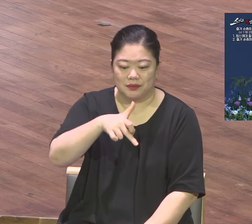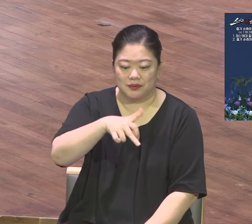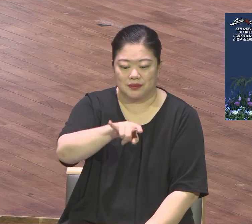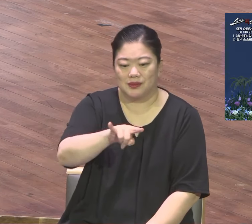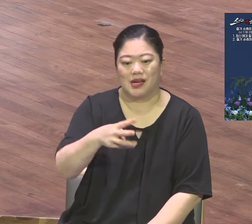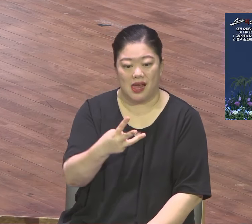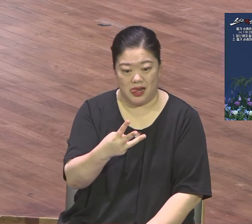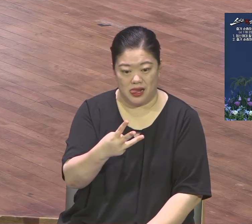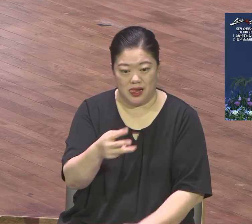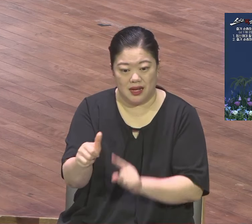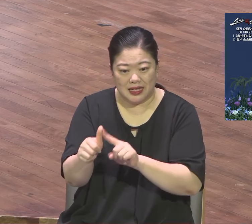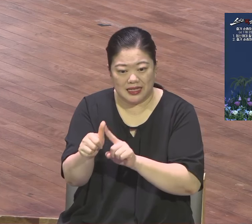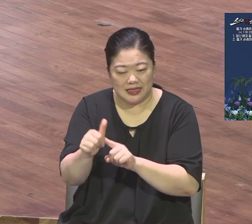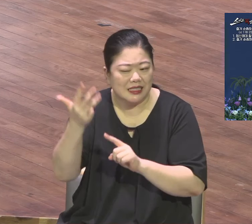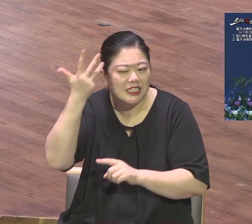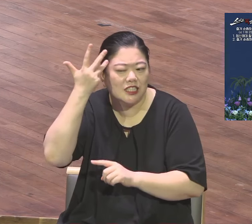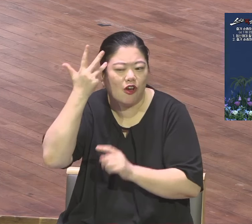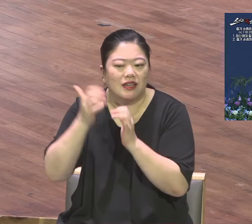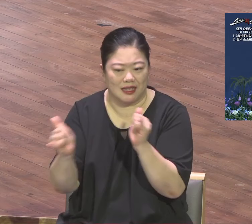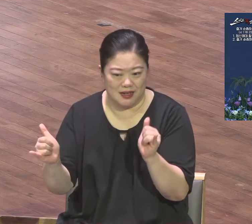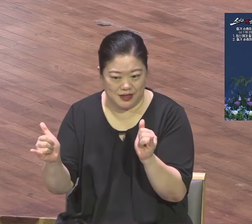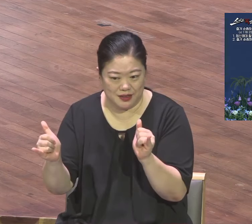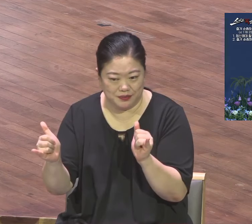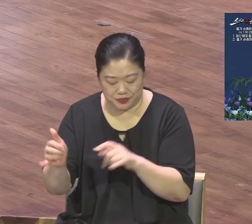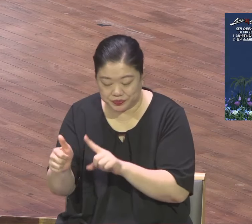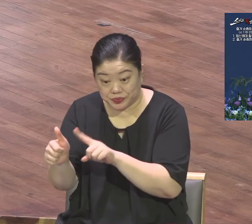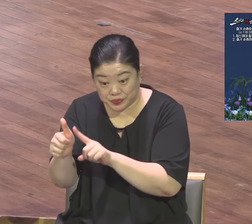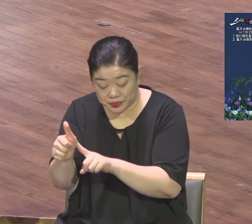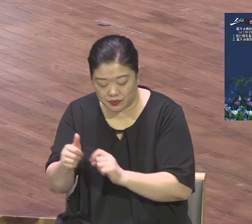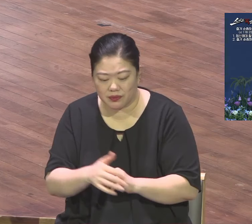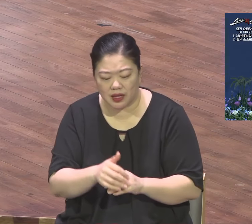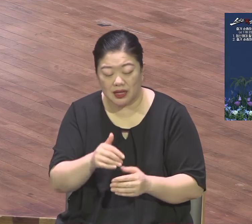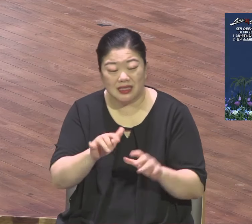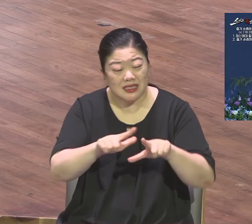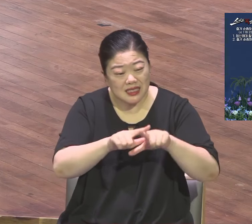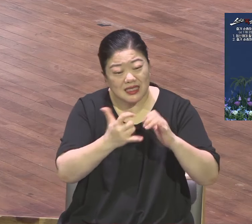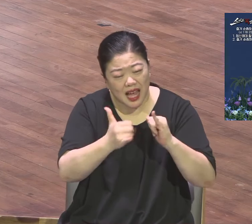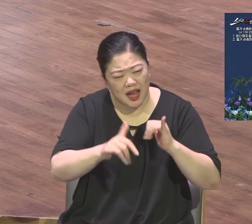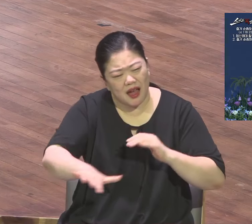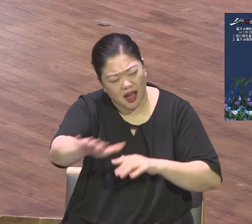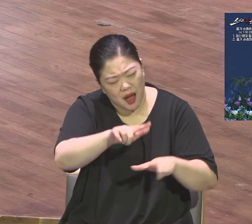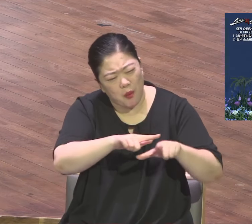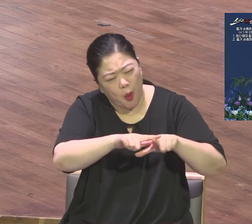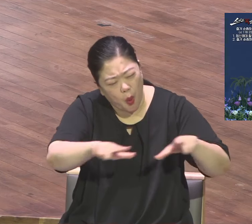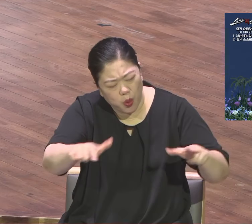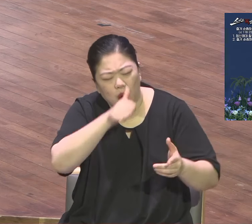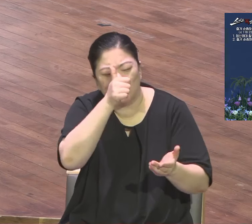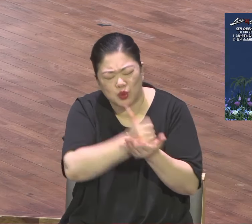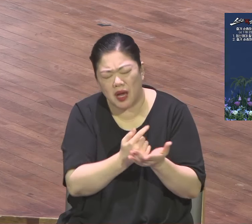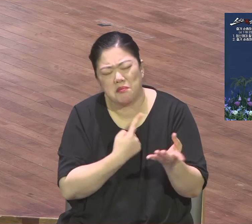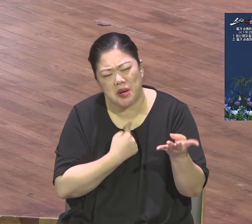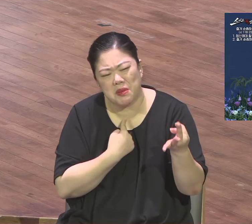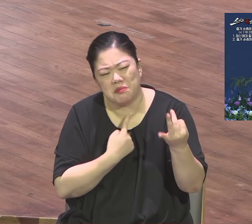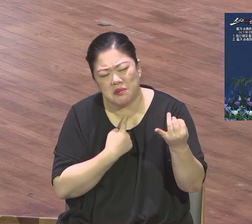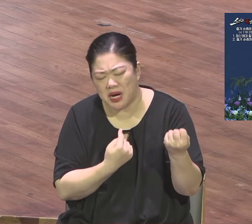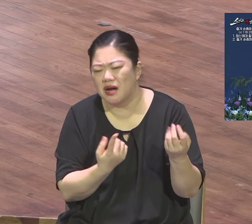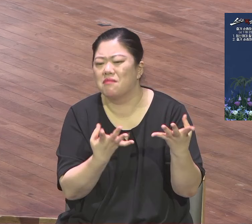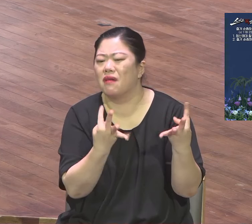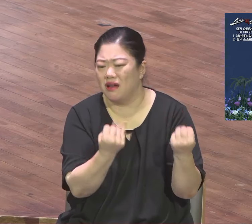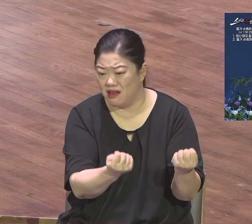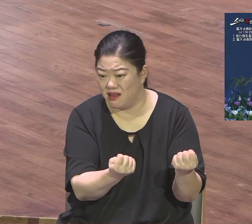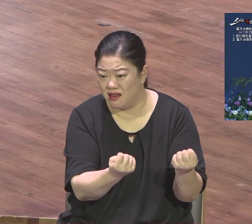말을 했어요. 죄를 짓는 것은 인간적이다. 그러나 죄에 머무르는 것은 마귀적이다